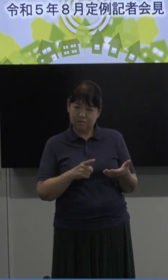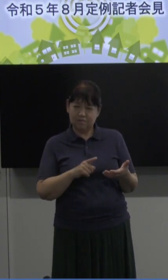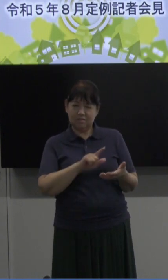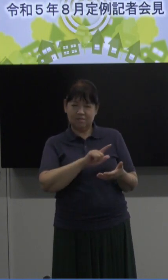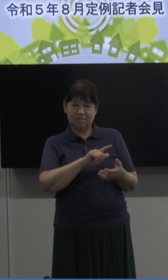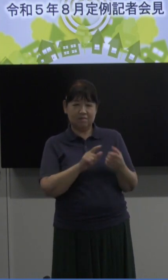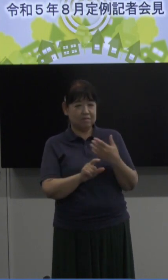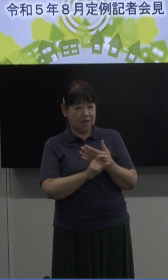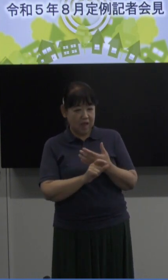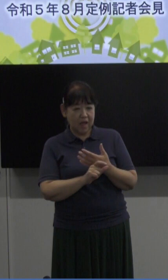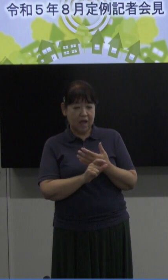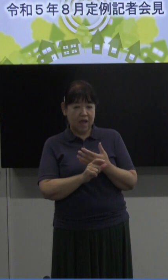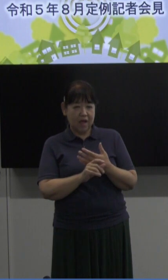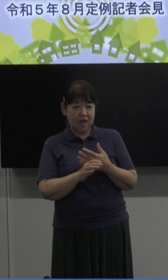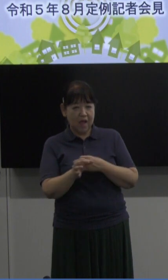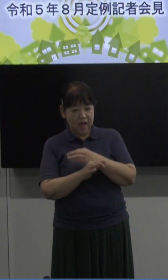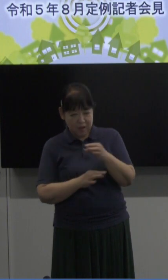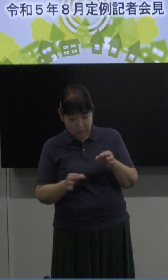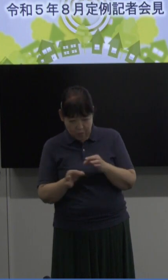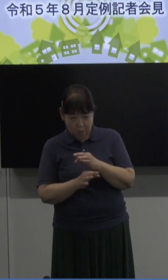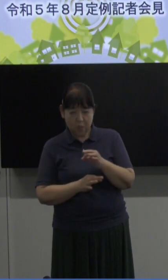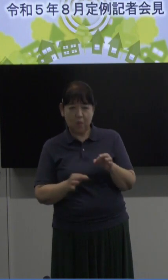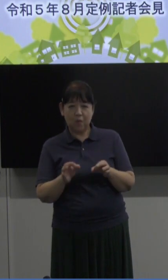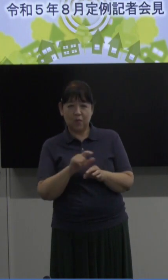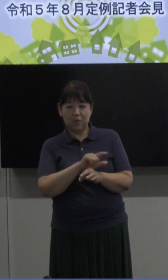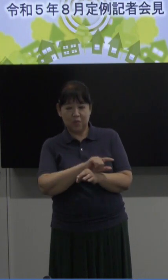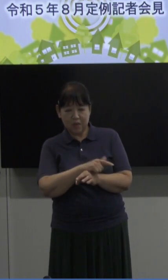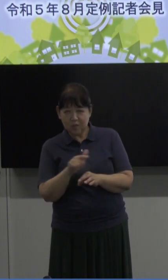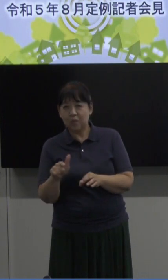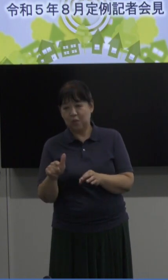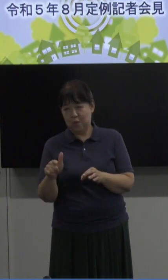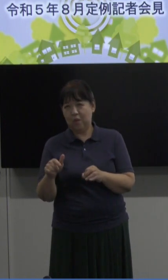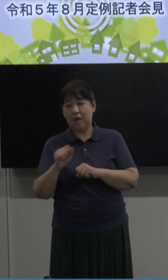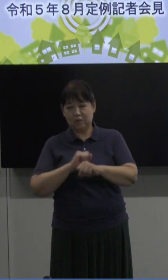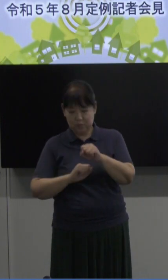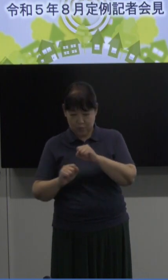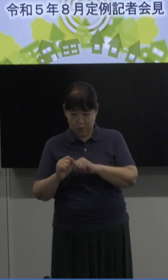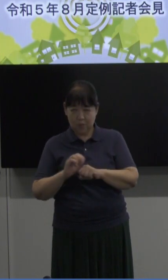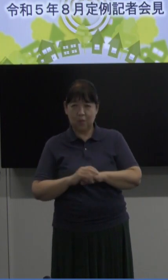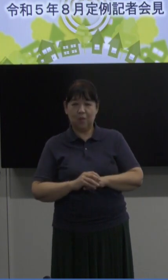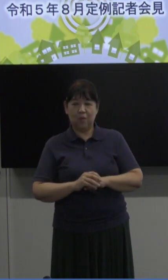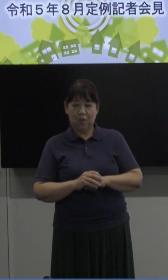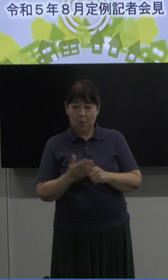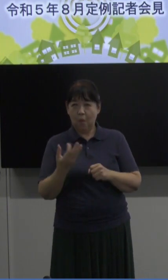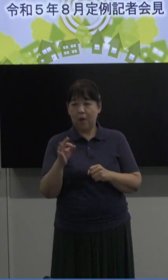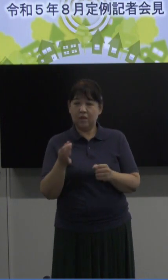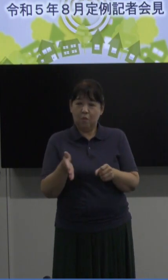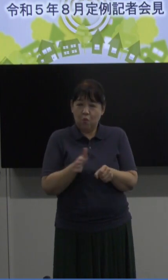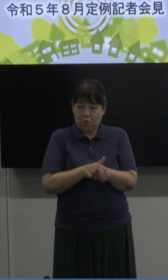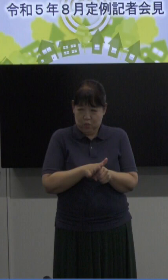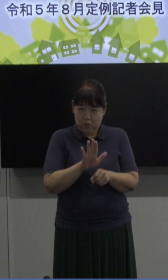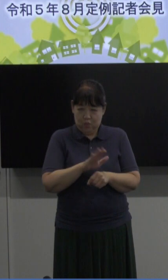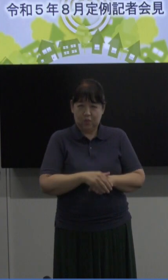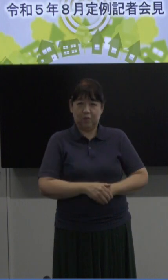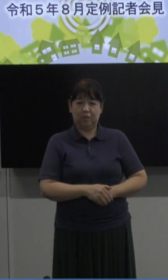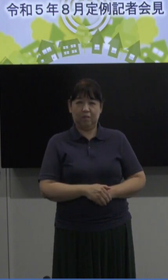ことができるようになるというふうに考えております。で、限度額が